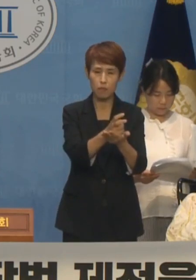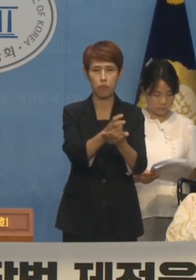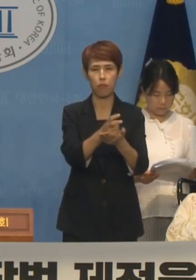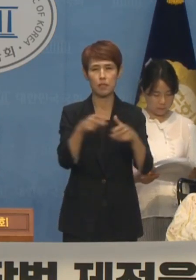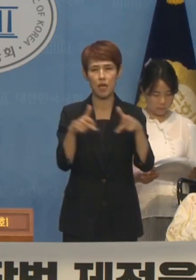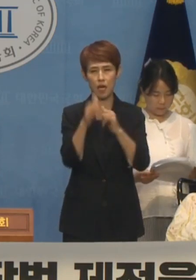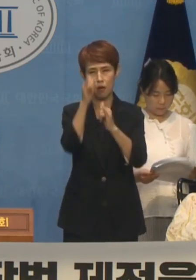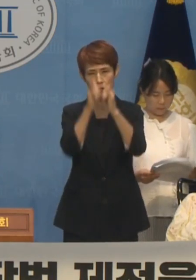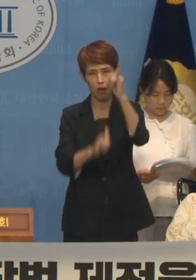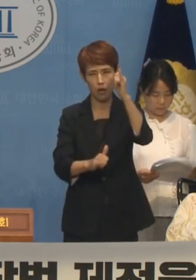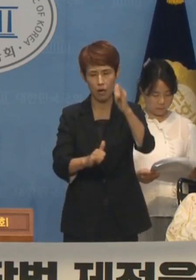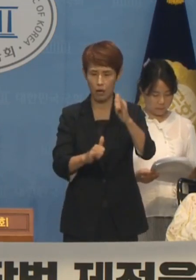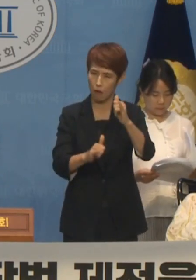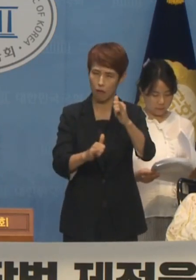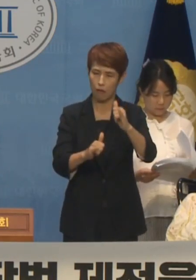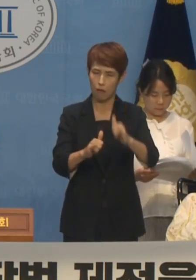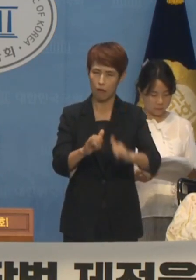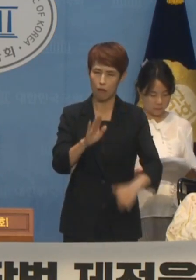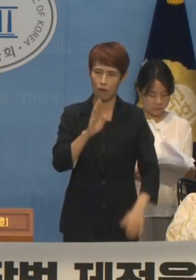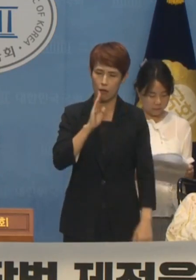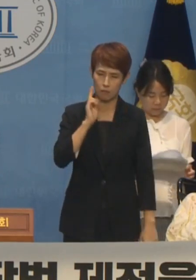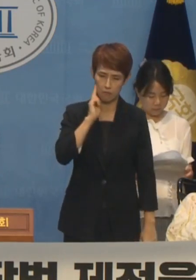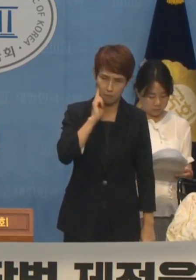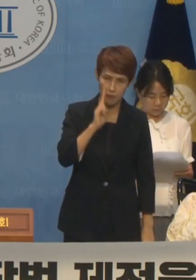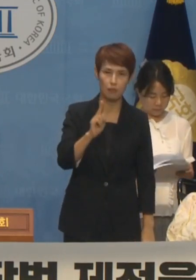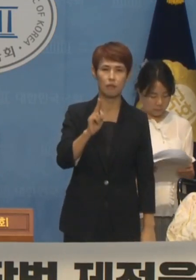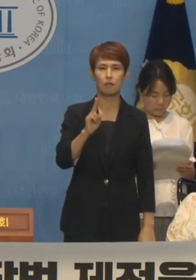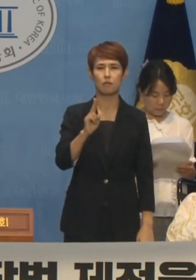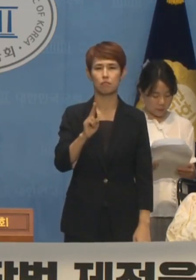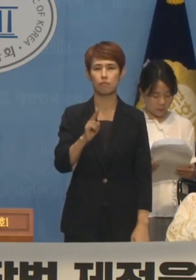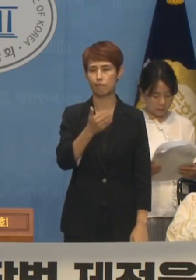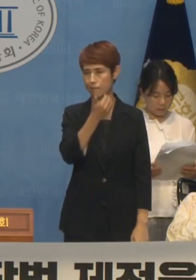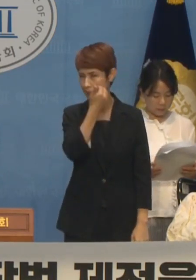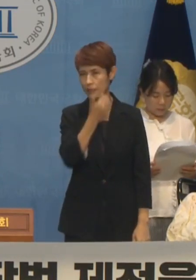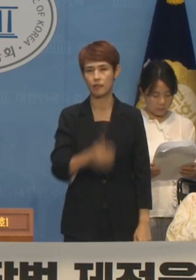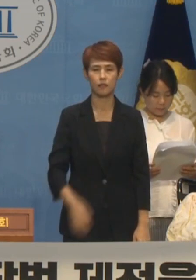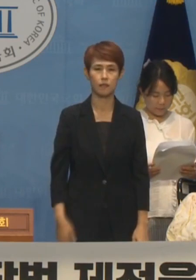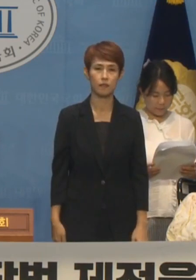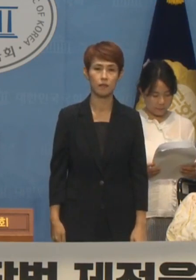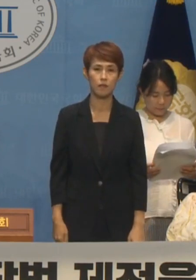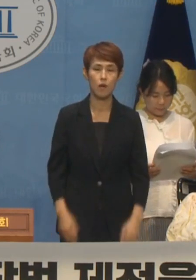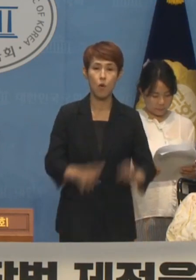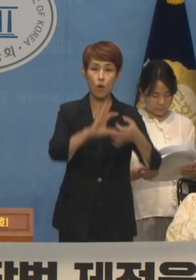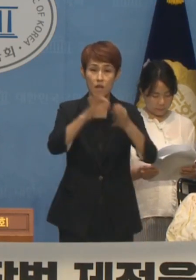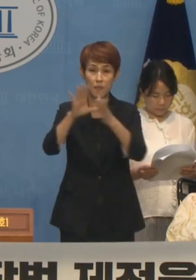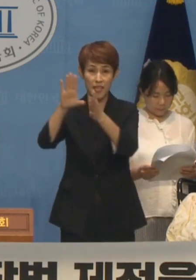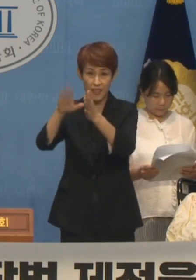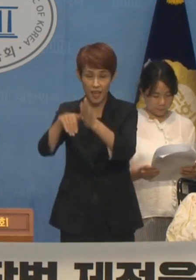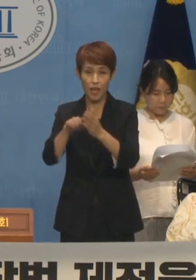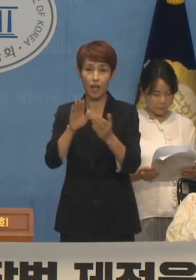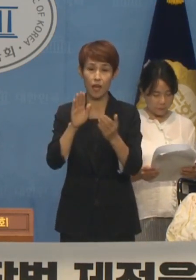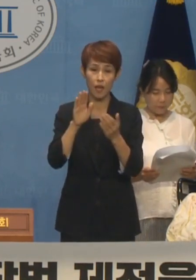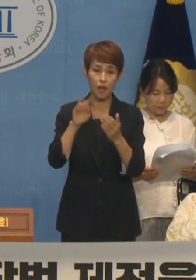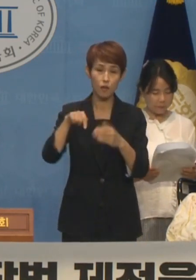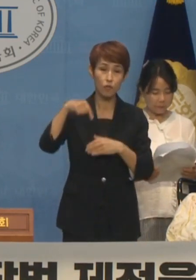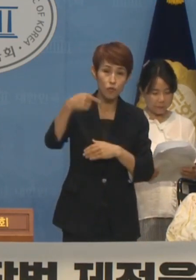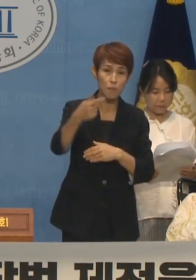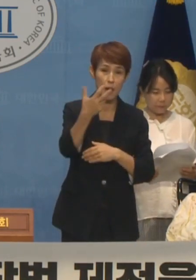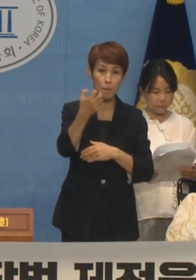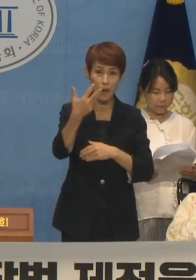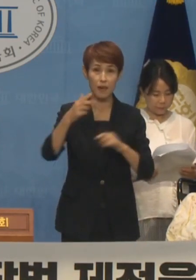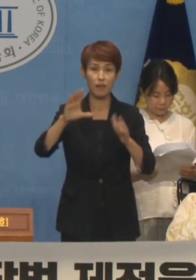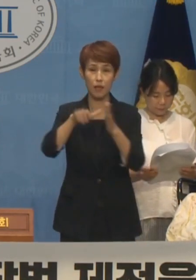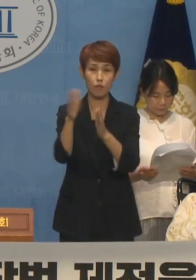치욕적인 시간들이었다. 1988년 올림픽에 이어 개최된 서울 패럴림픽 시기를 거쳐 장애인계가